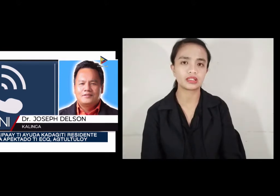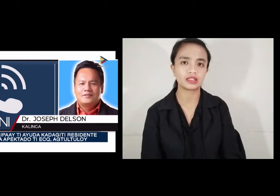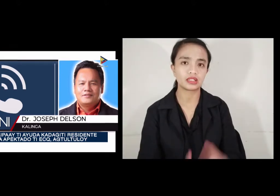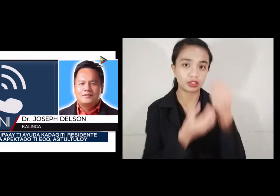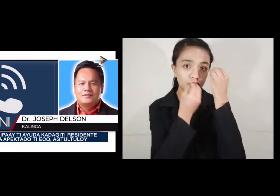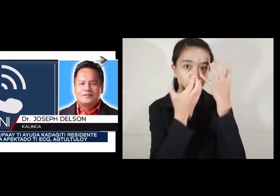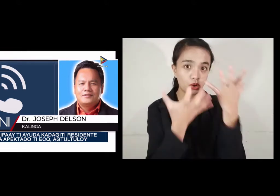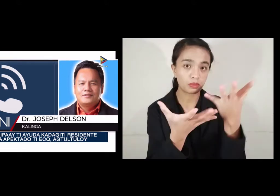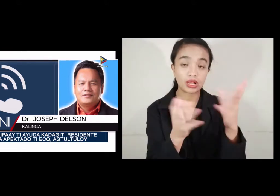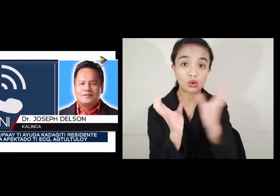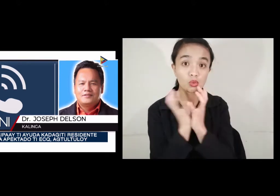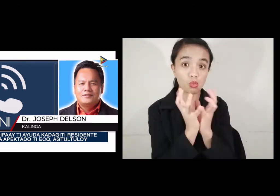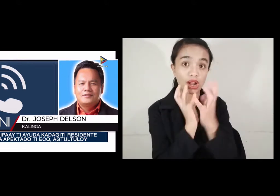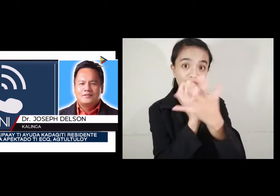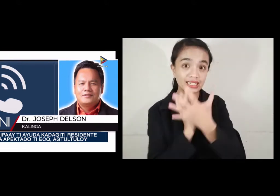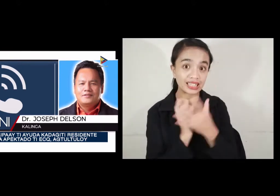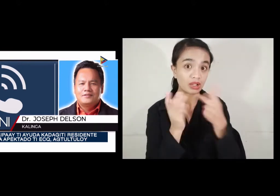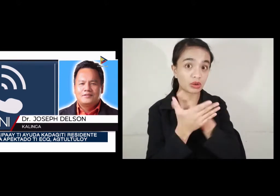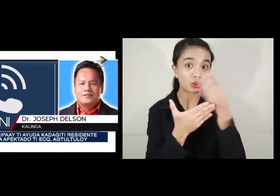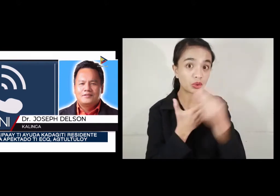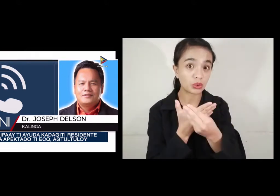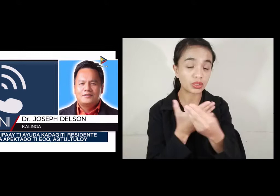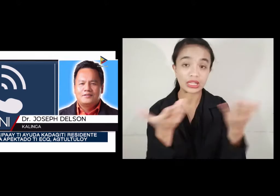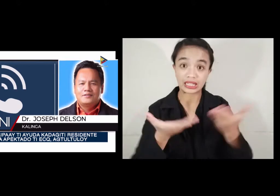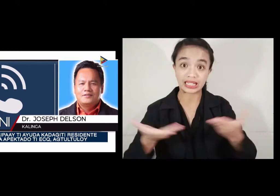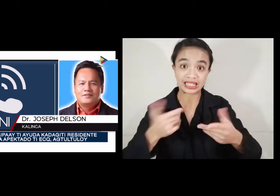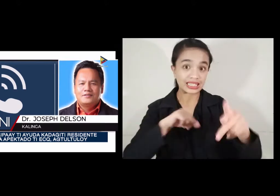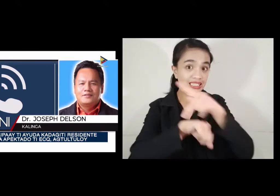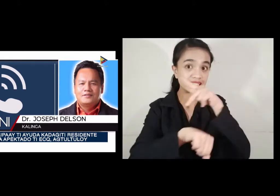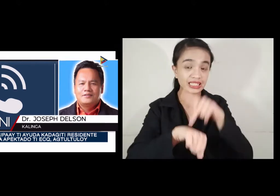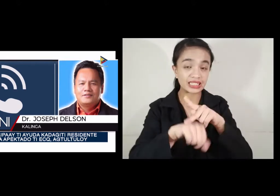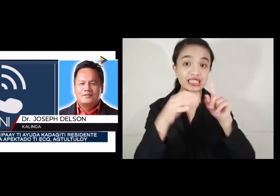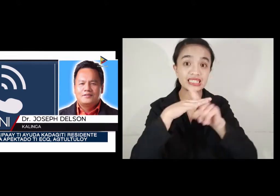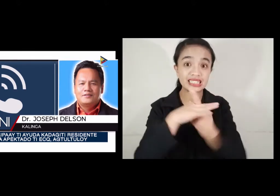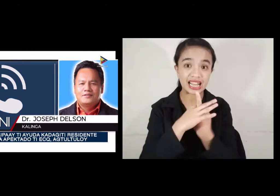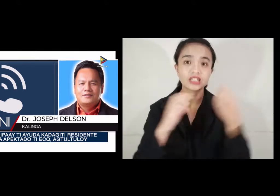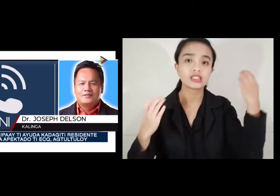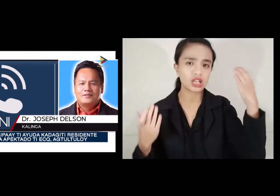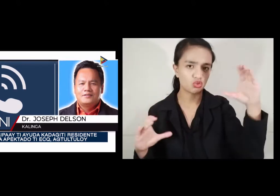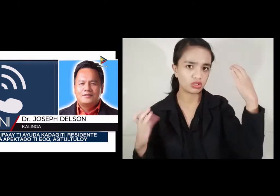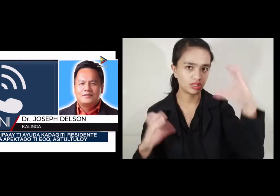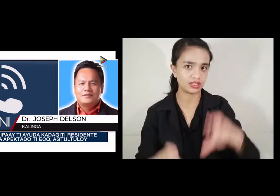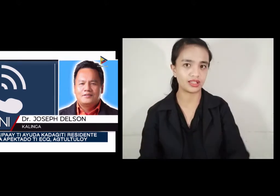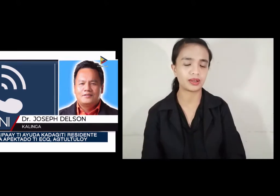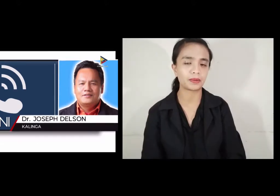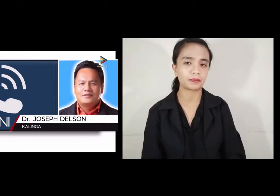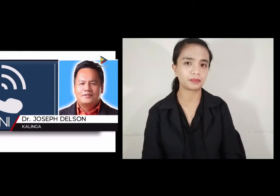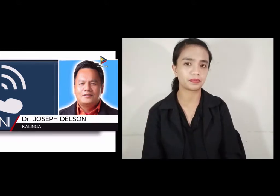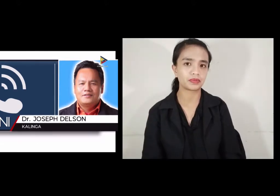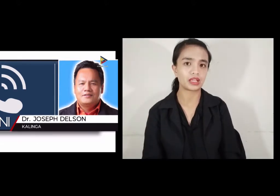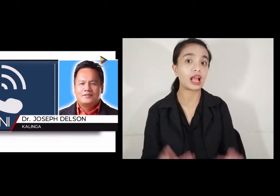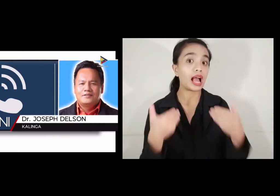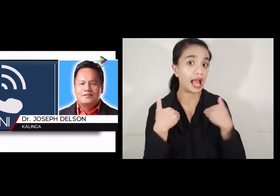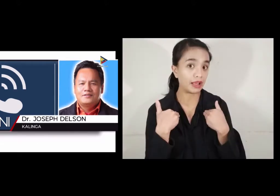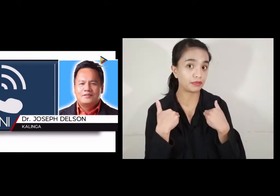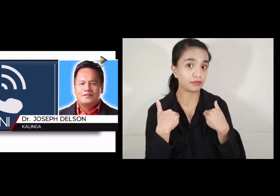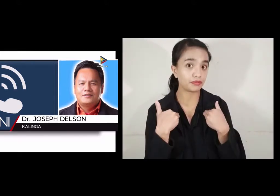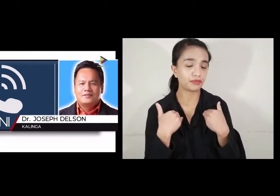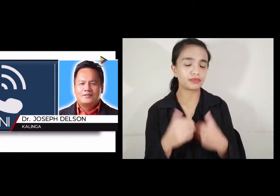that quarantine program here in the Philippines, nag-start ito sa Cordillera. We